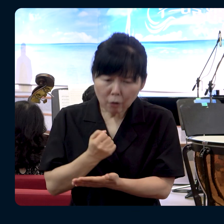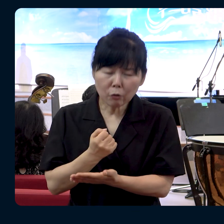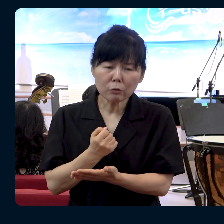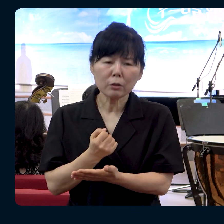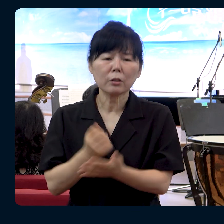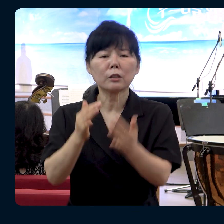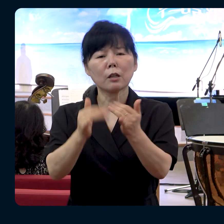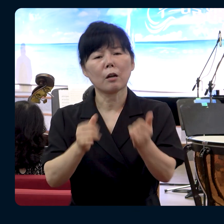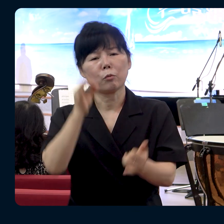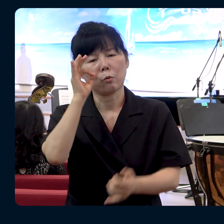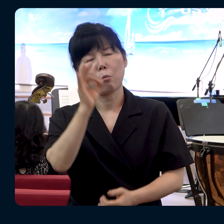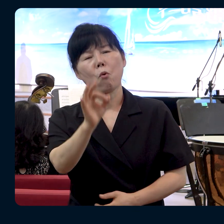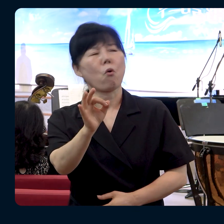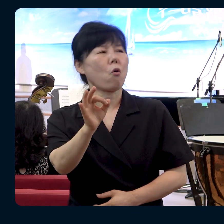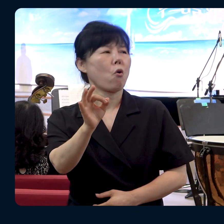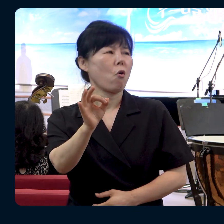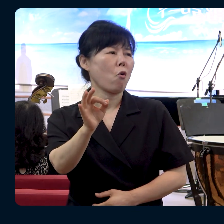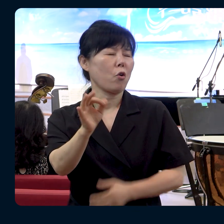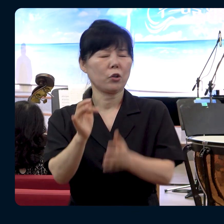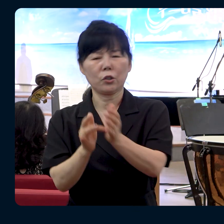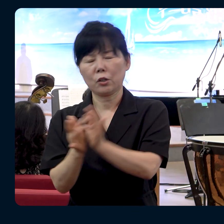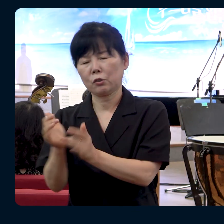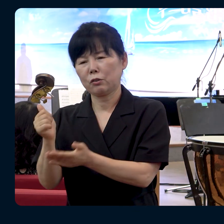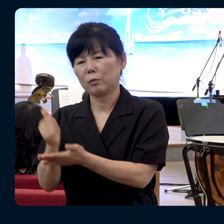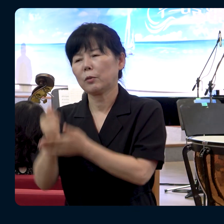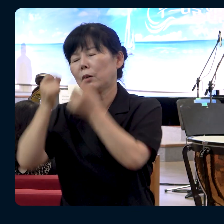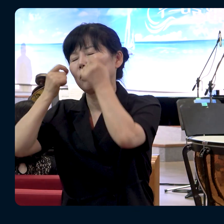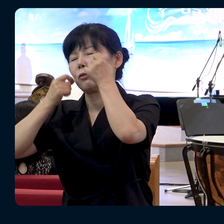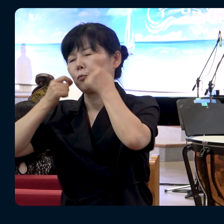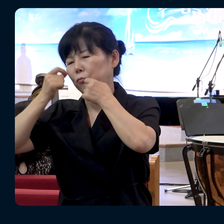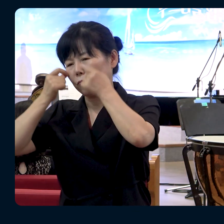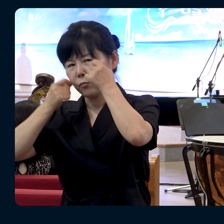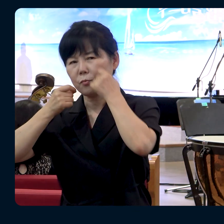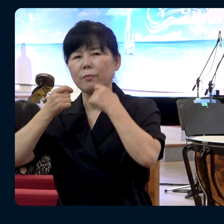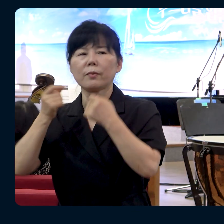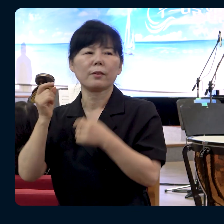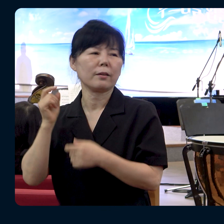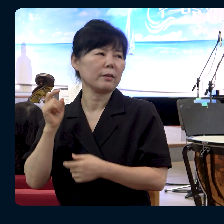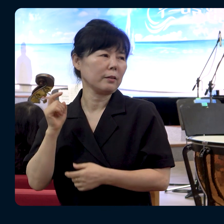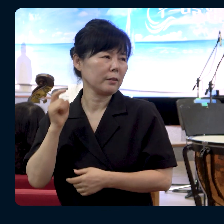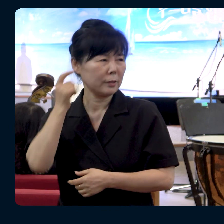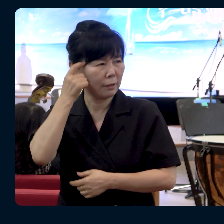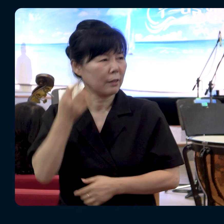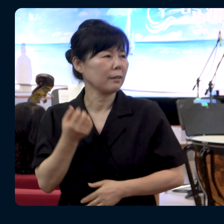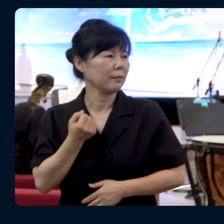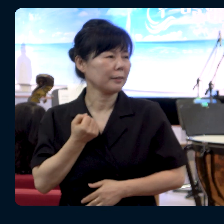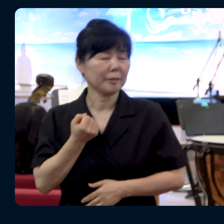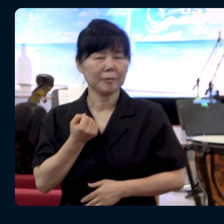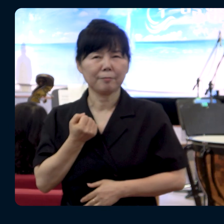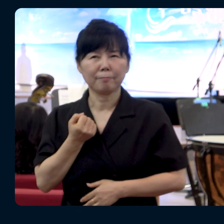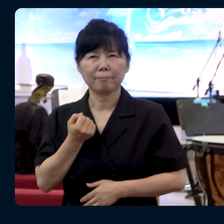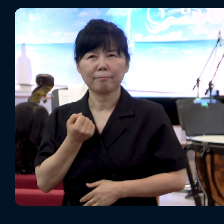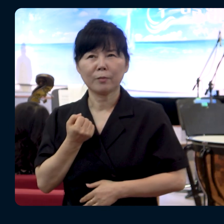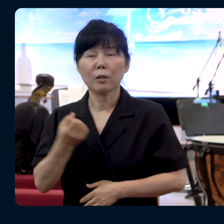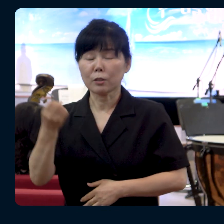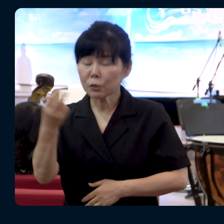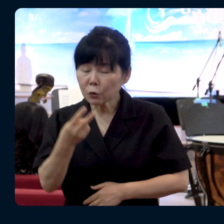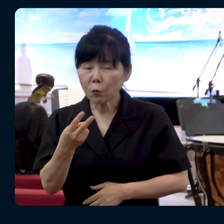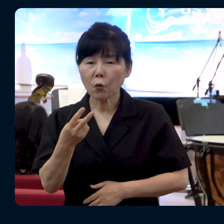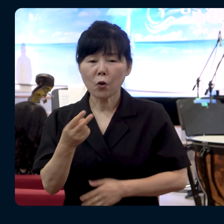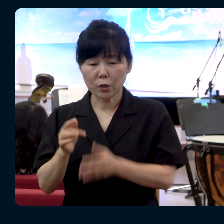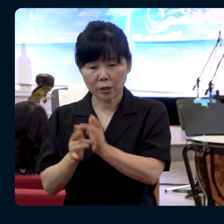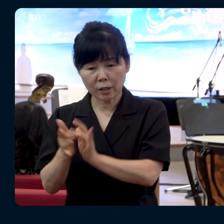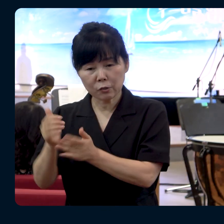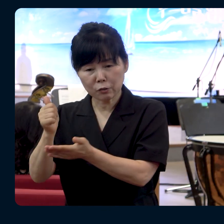인간 존재에 대해 바라보시고 눈물 흘렸을 것이다. 저는 그렇게 생각합니다. 더 나아가서